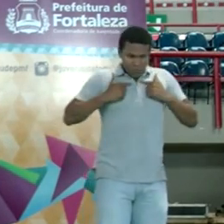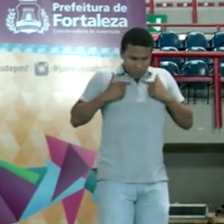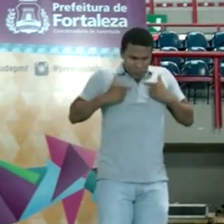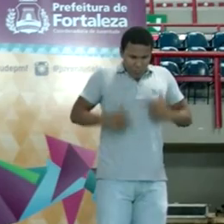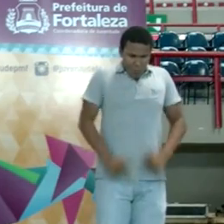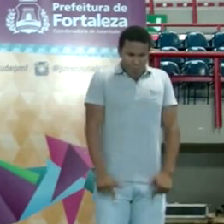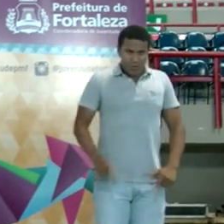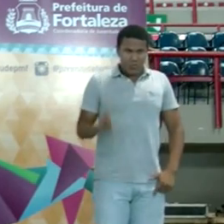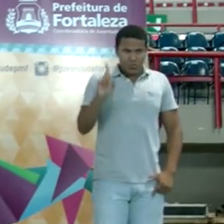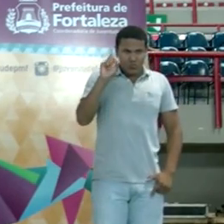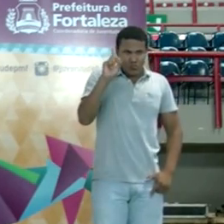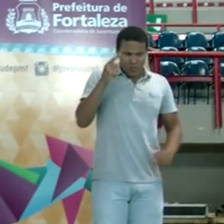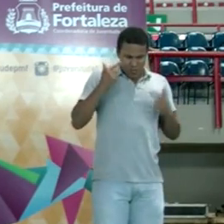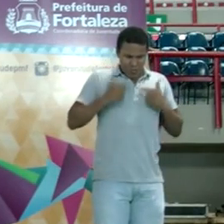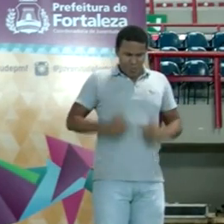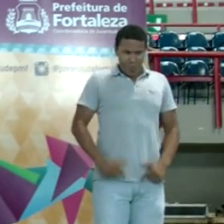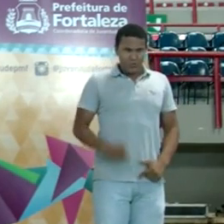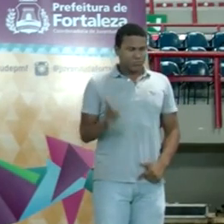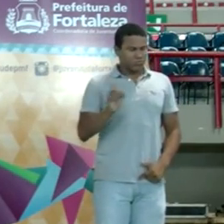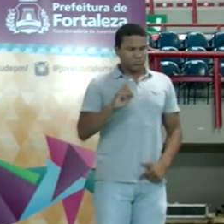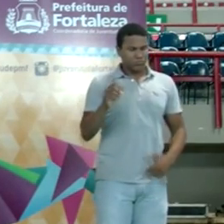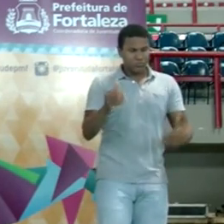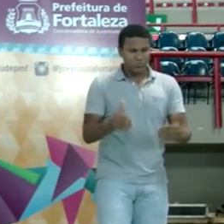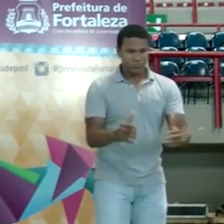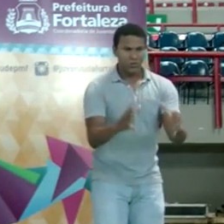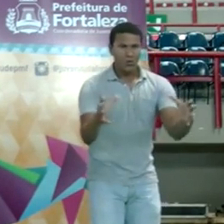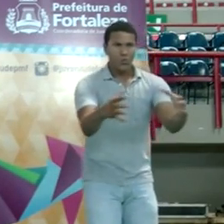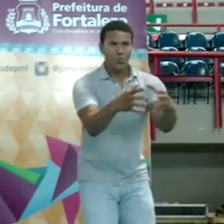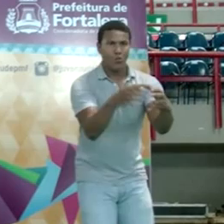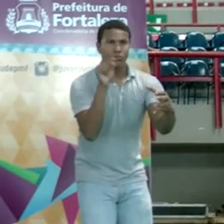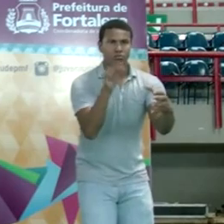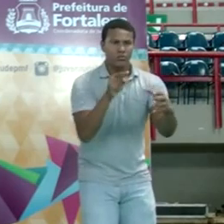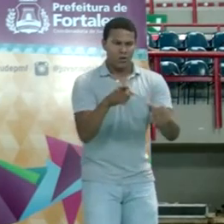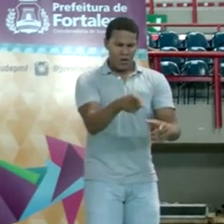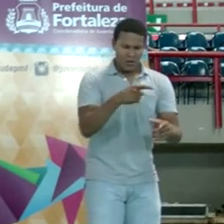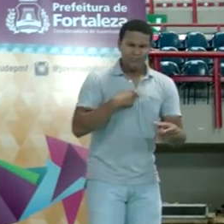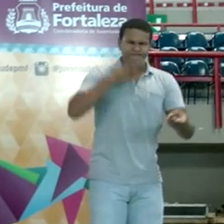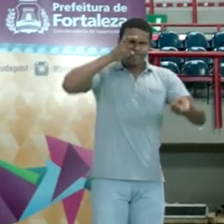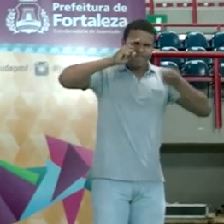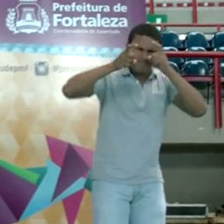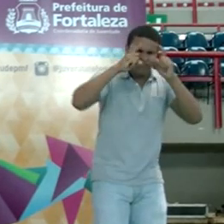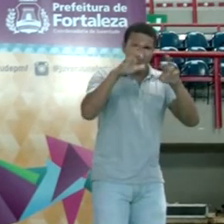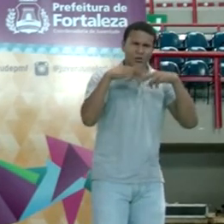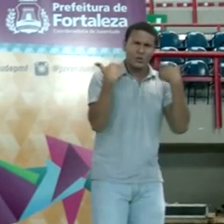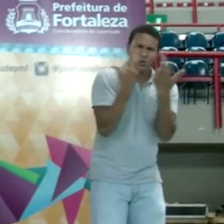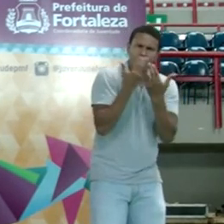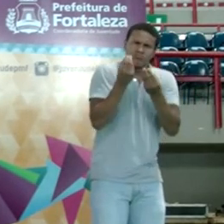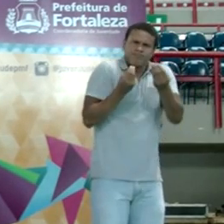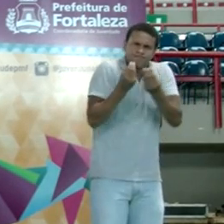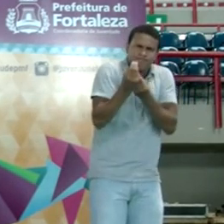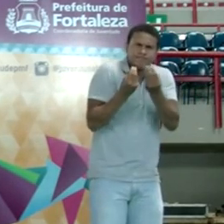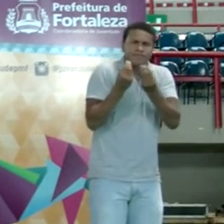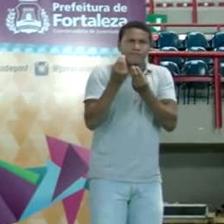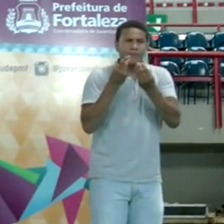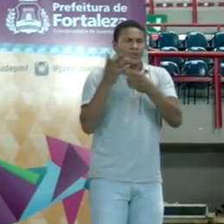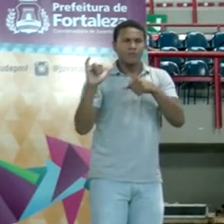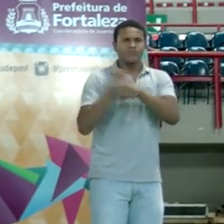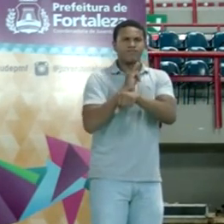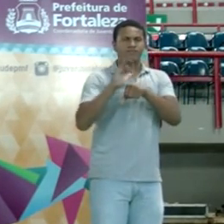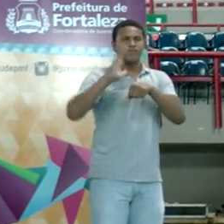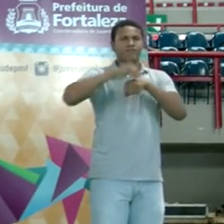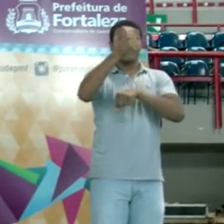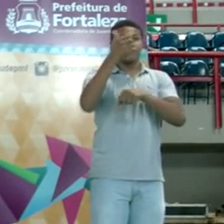de um chefe só e jogou para um grupo. Esse grupo tem que se reunir e procurar as melhores formas possíveis. É assim que